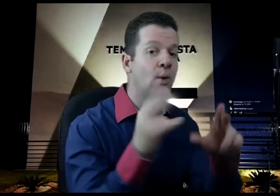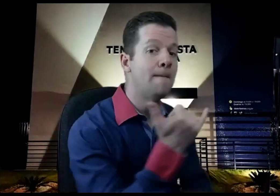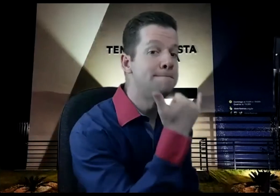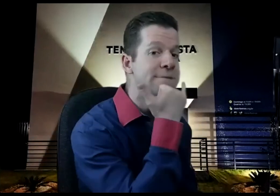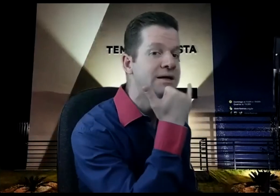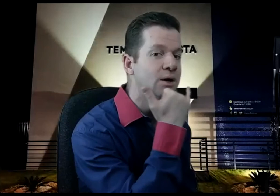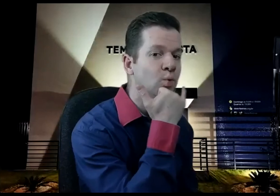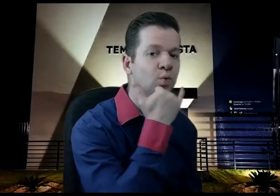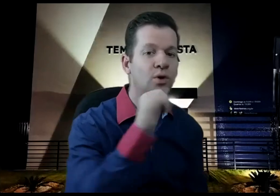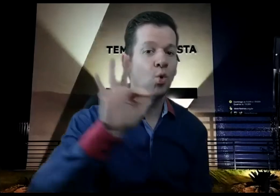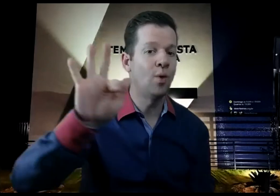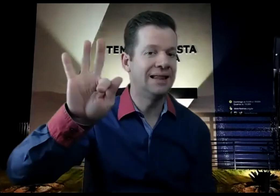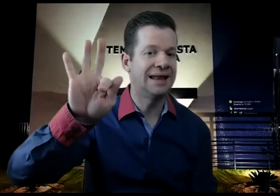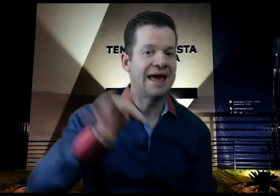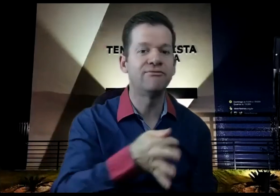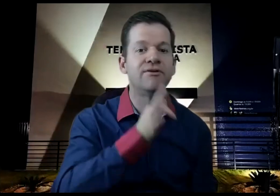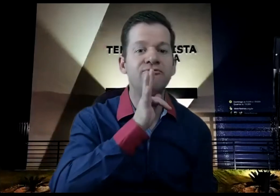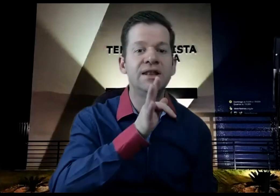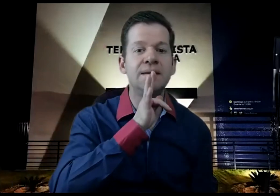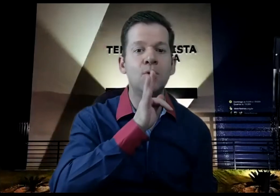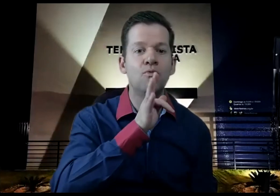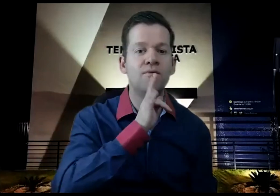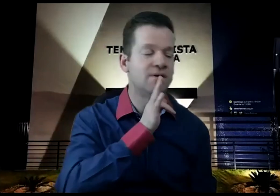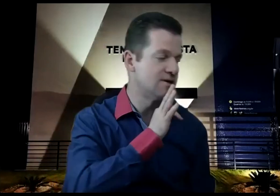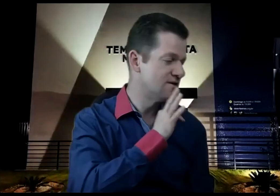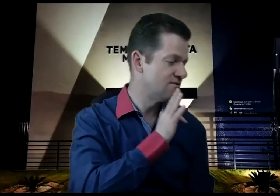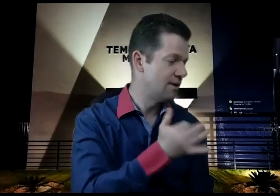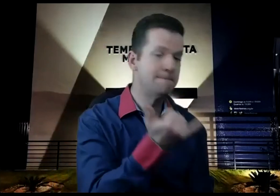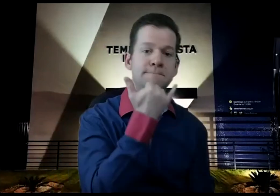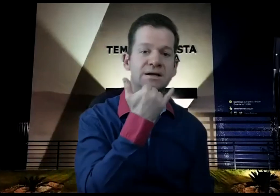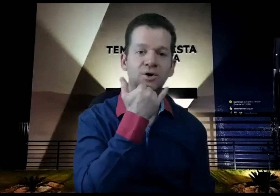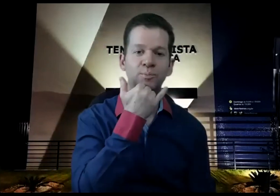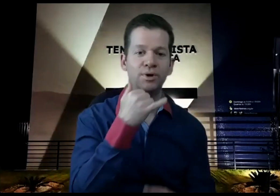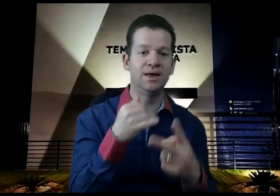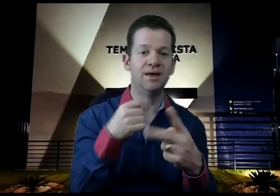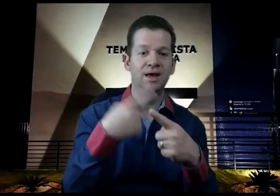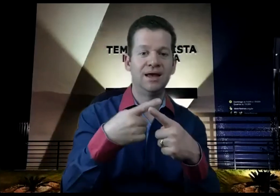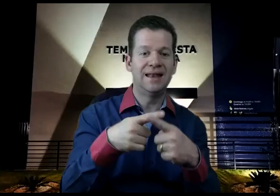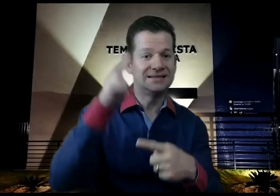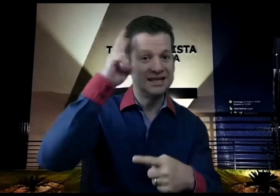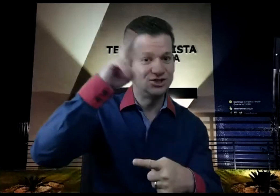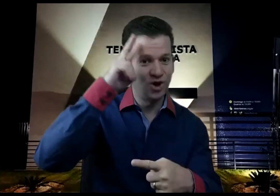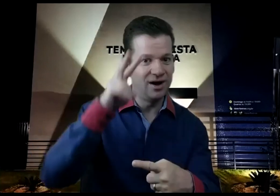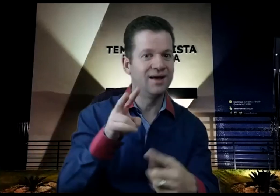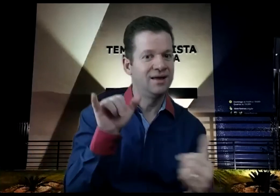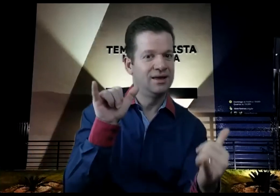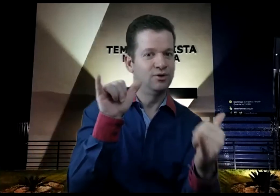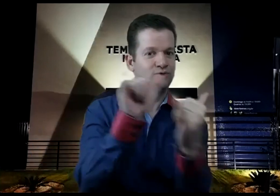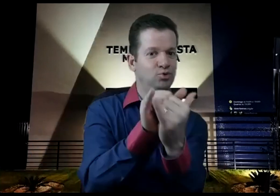Igual perdão. Com a letra F. Filemon. Perdão. Porque nessa história, 2